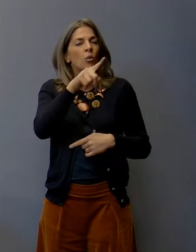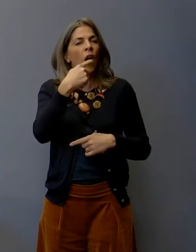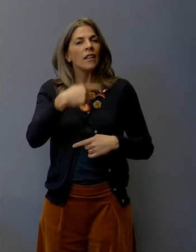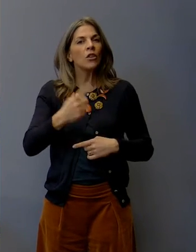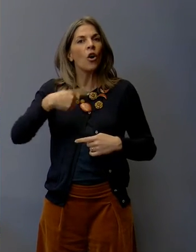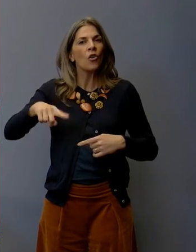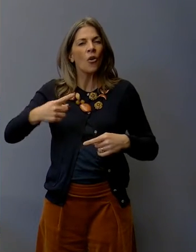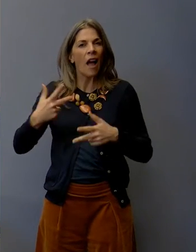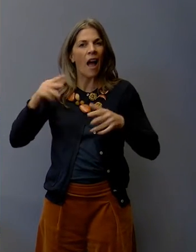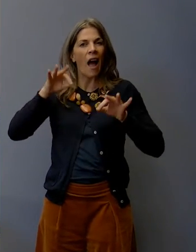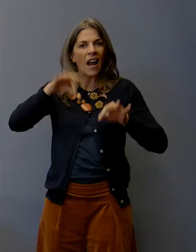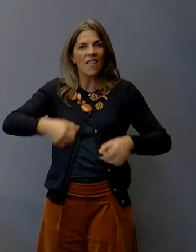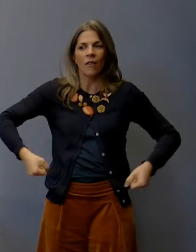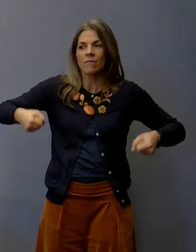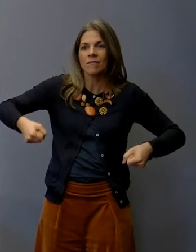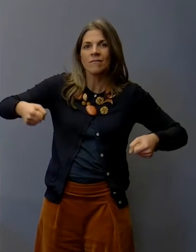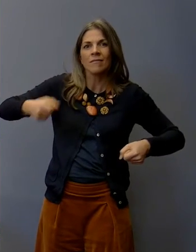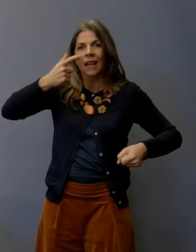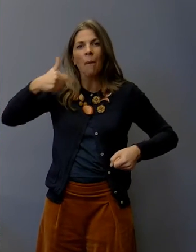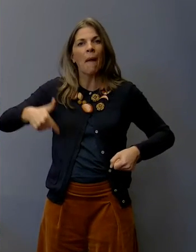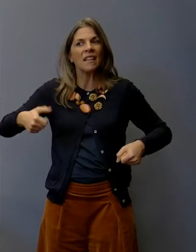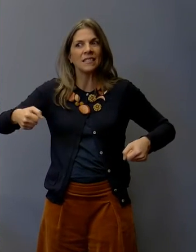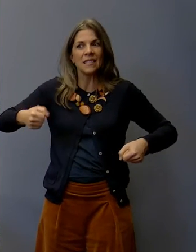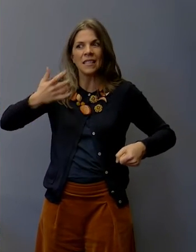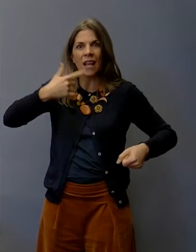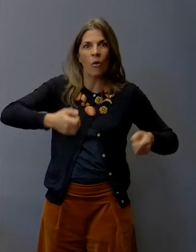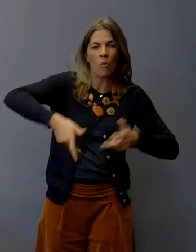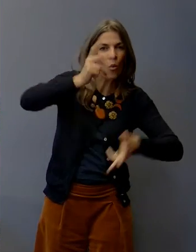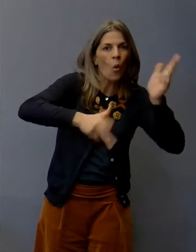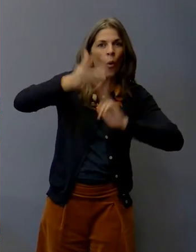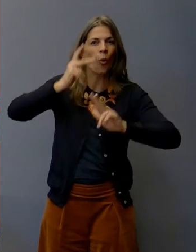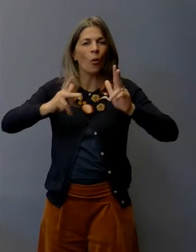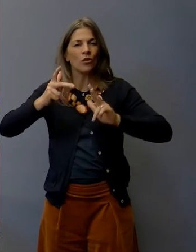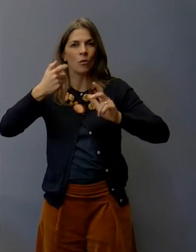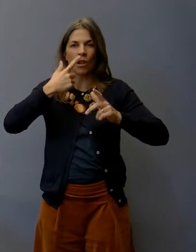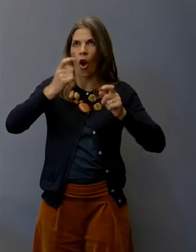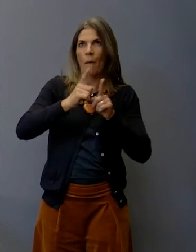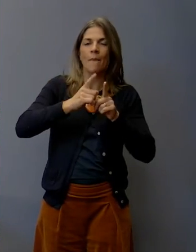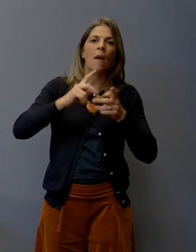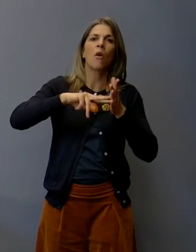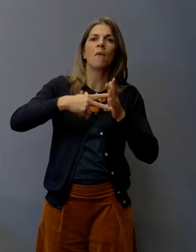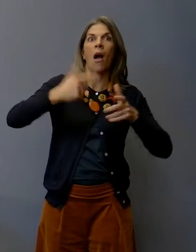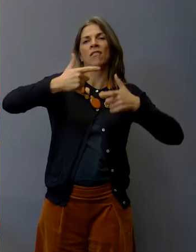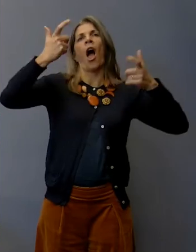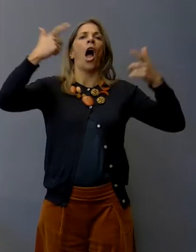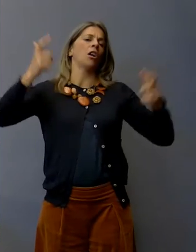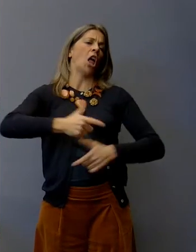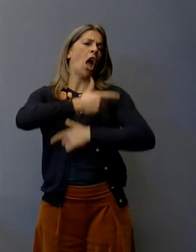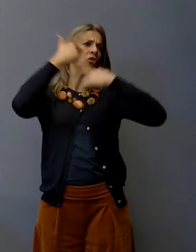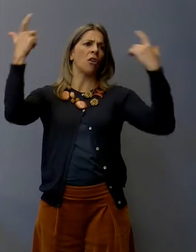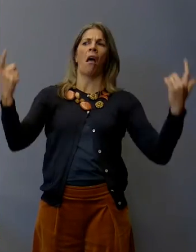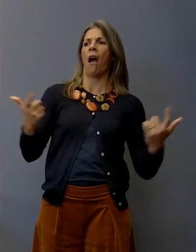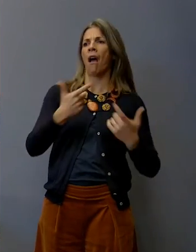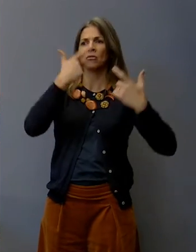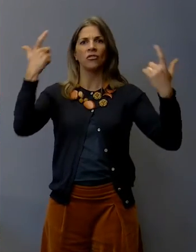strumentalizzare questi sono i dati ineccepibili perché sono scritti nel piano triennale degli investimenti che voi andrete ad approvare quest'oggi